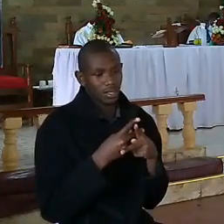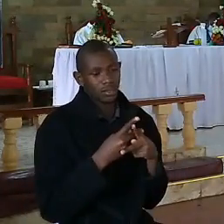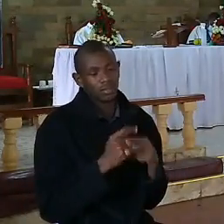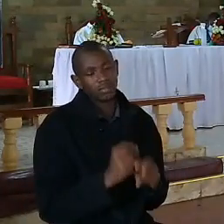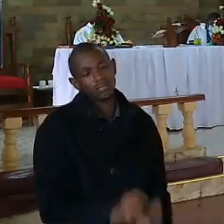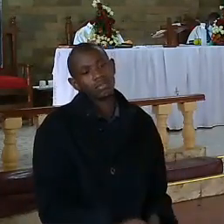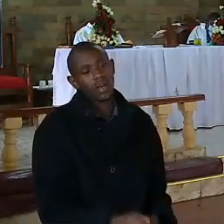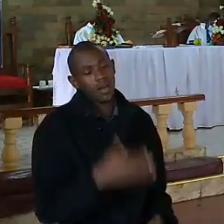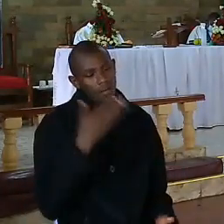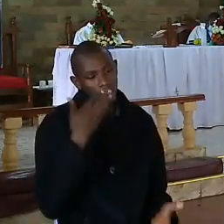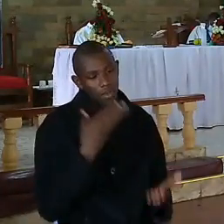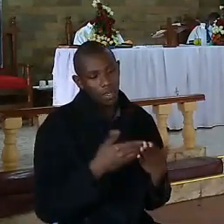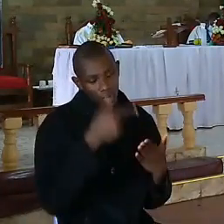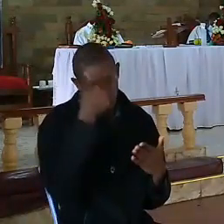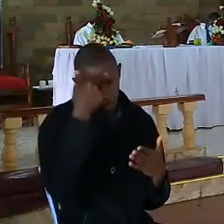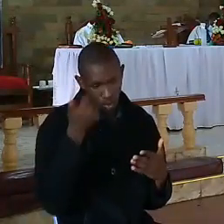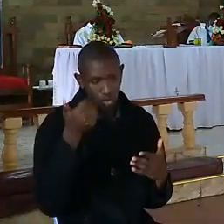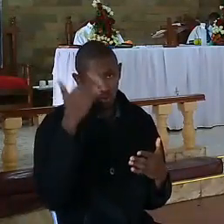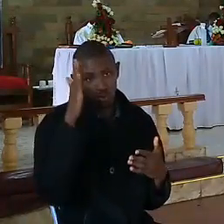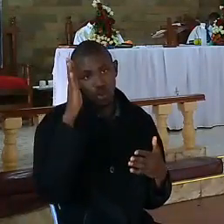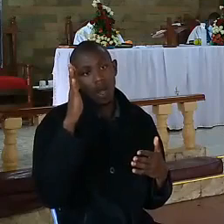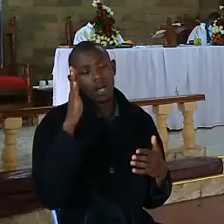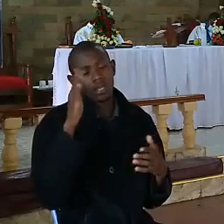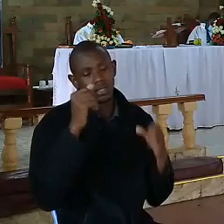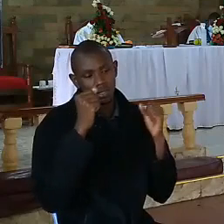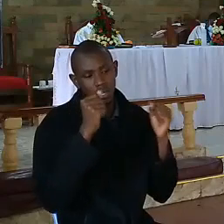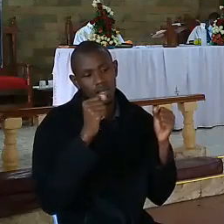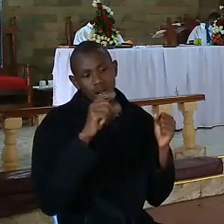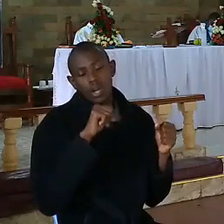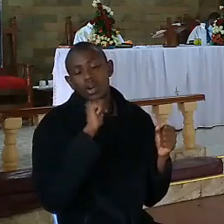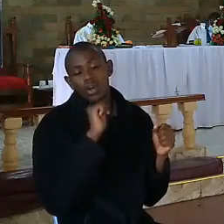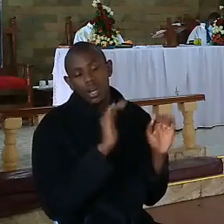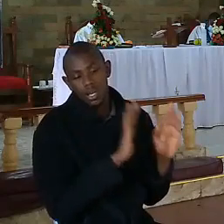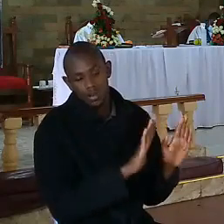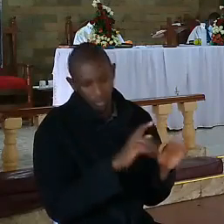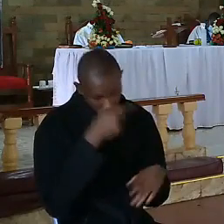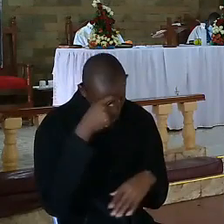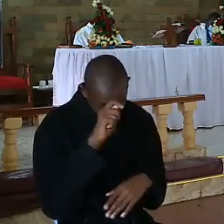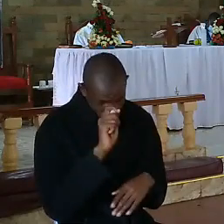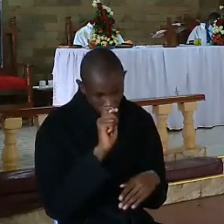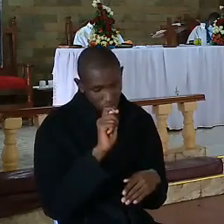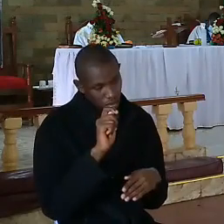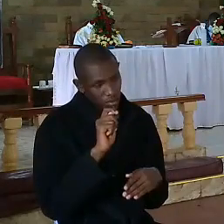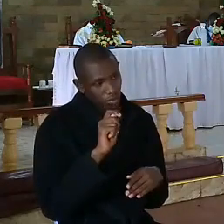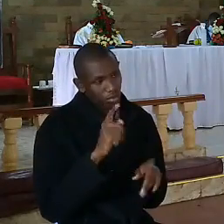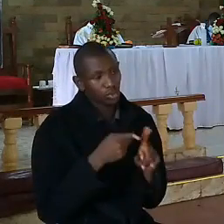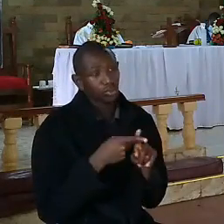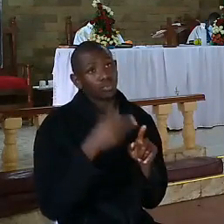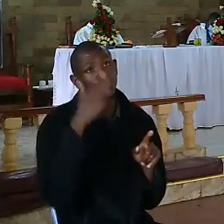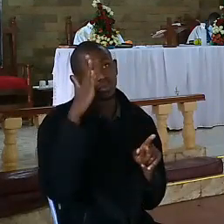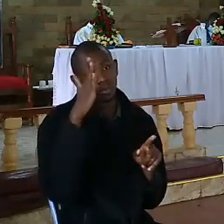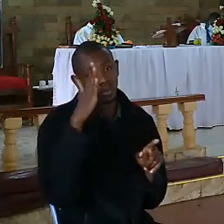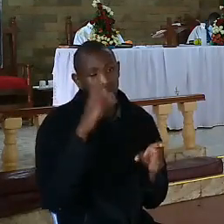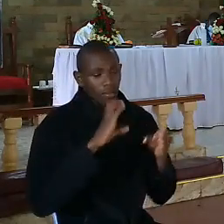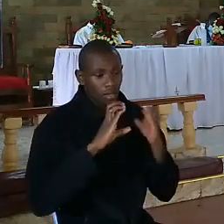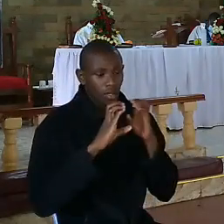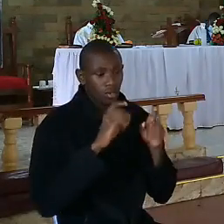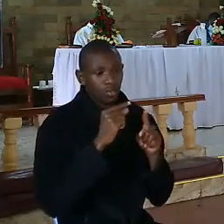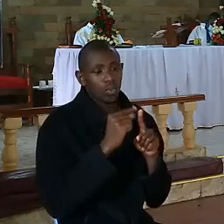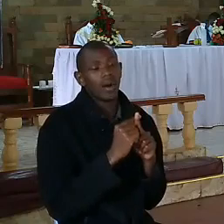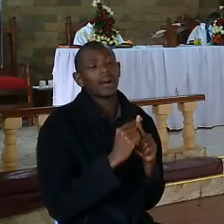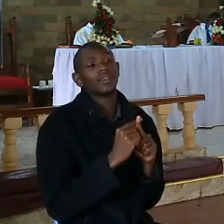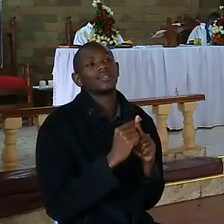ni thengiu ni tondu wega waku nduri hindi uri watweherera. Twakinyihia maguru-ini maku mwathani nigetha uturiithie na kiugo giaku, na